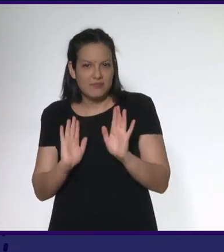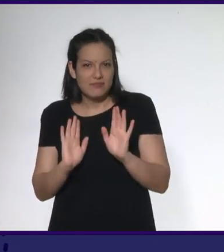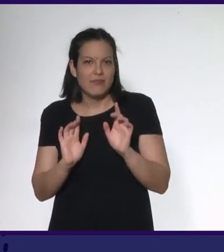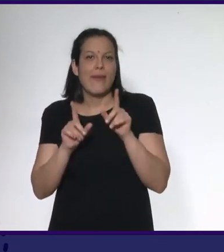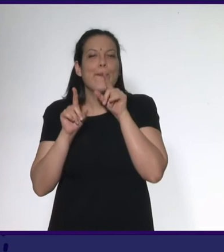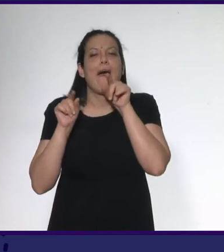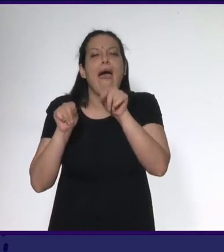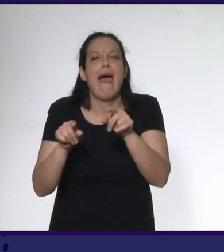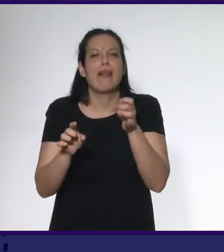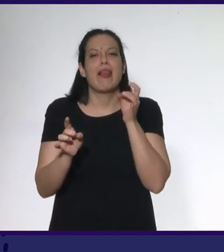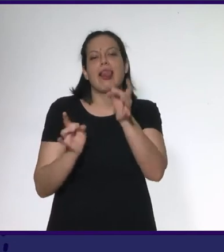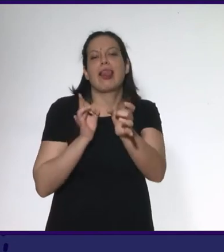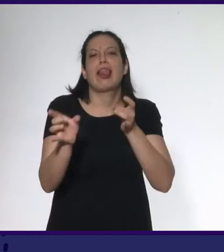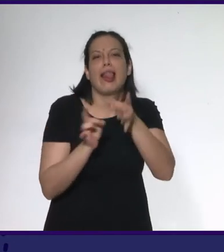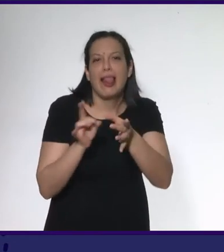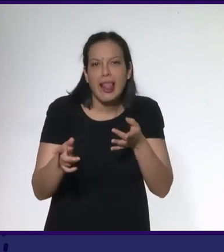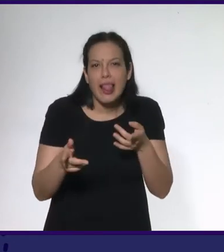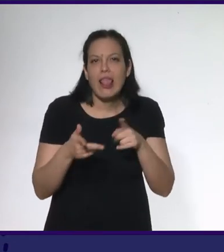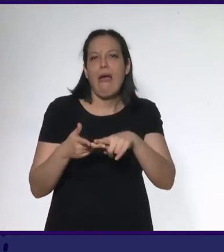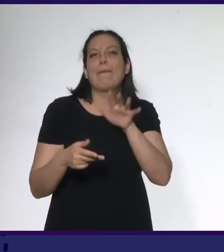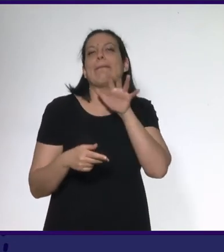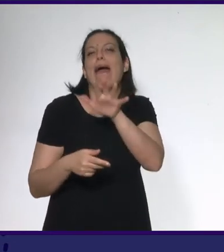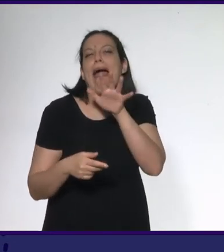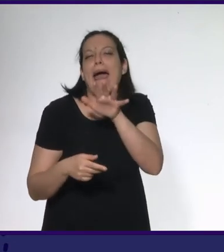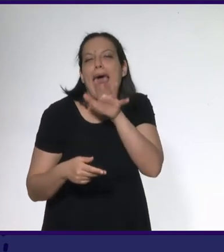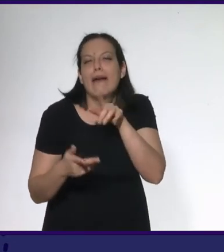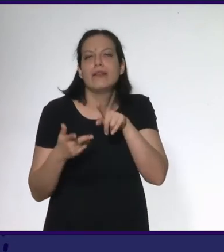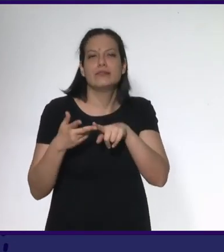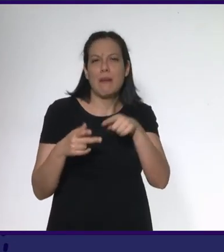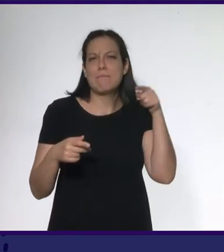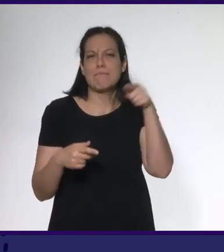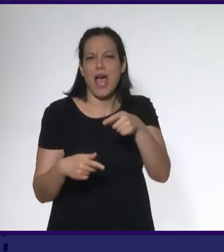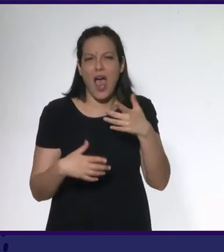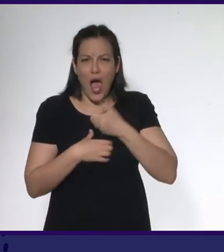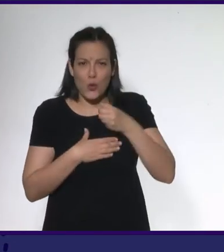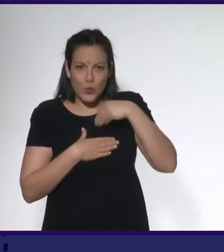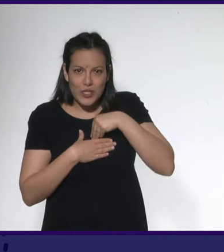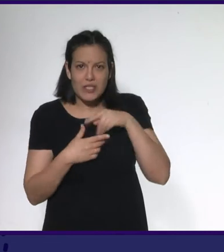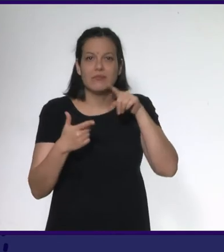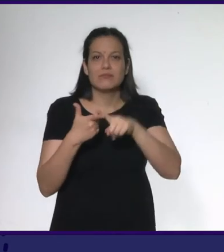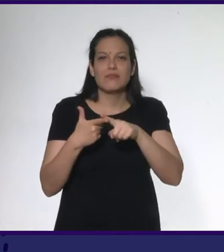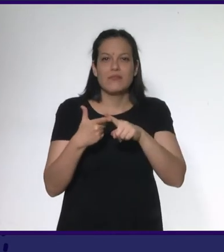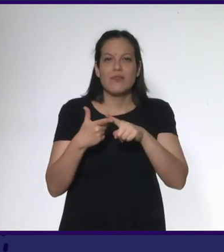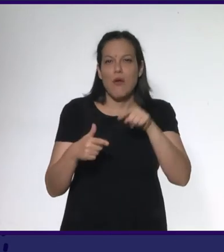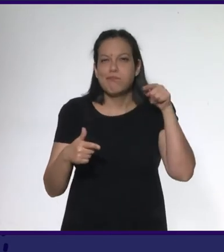descalificación, críticas, frases despectivas, burlas, ataques a la